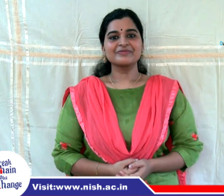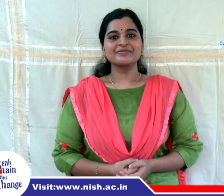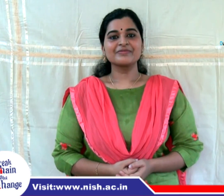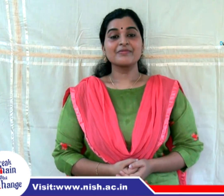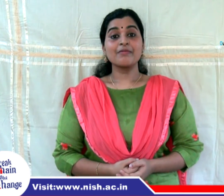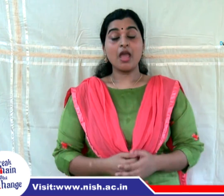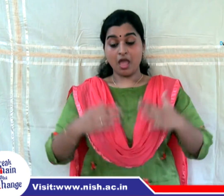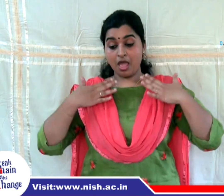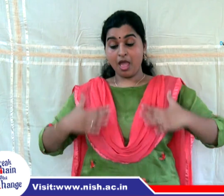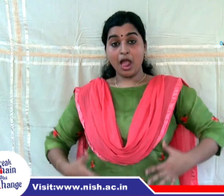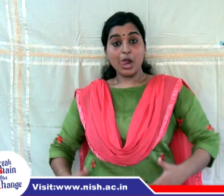ആരോഗ്യപ്രദമായ ജീവിതശൈലി ശീലിക്കുക.